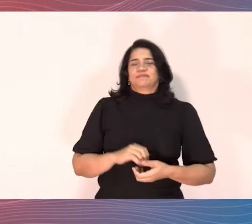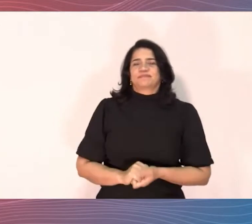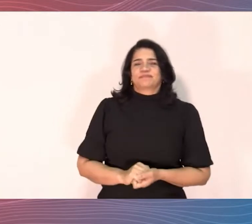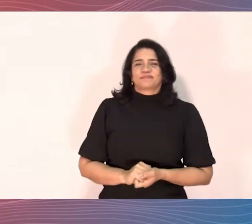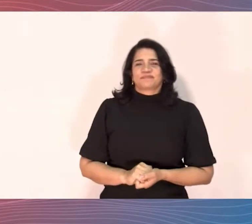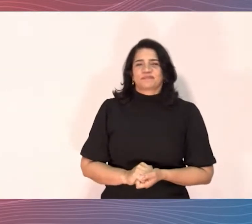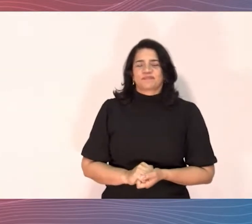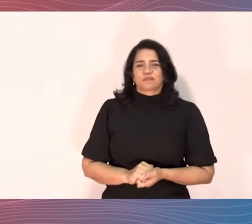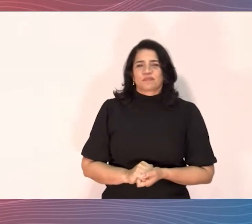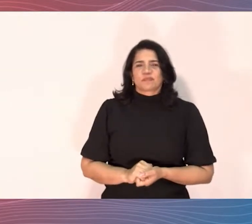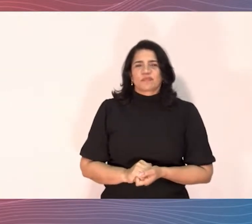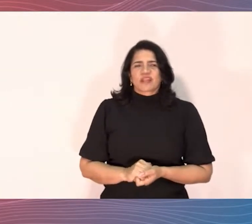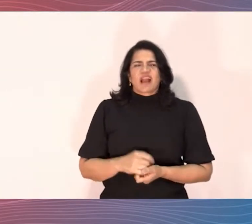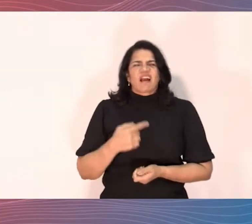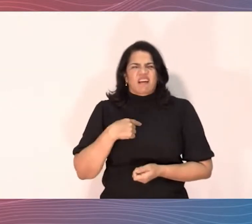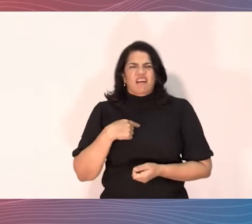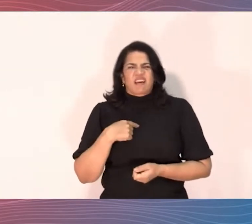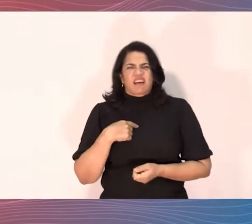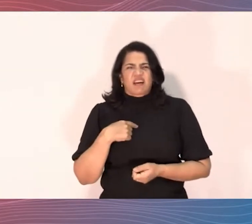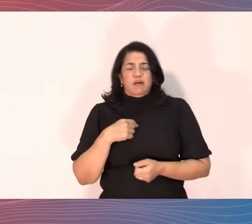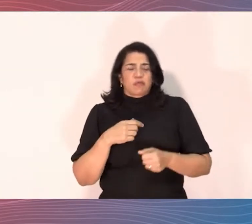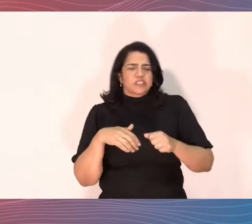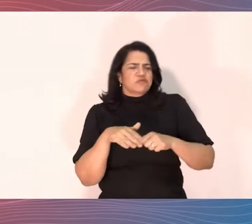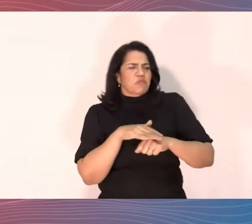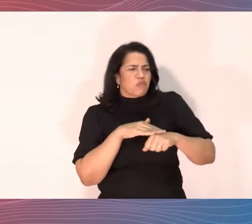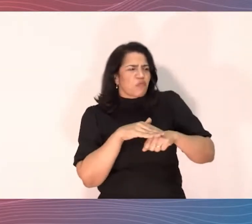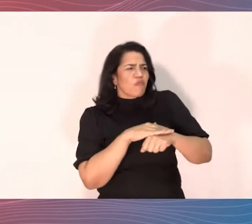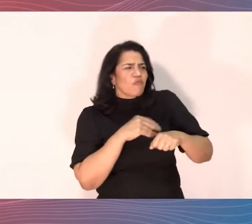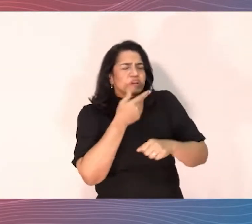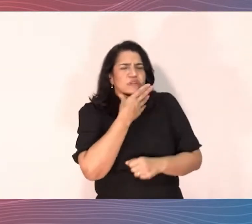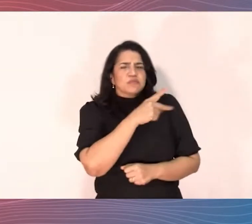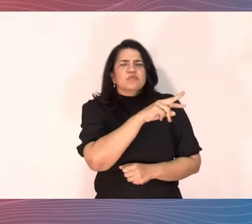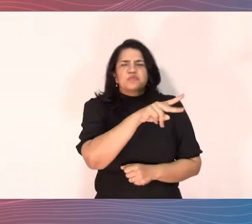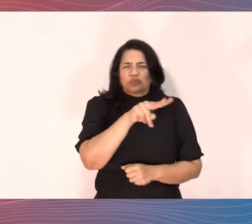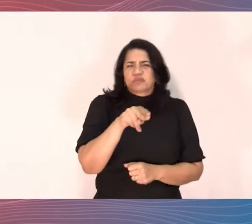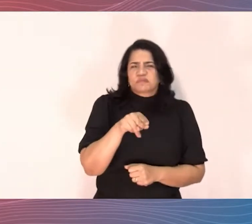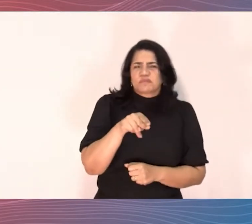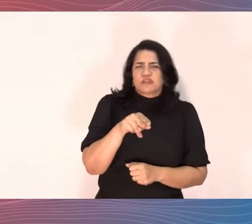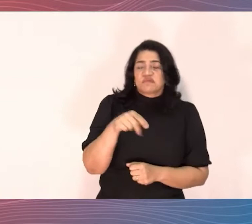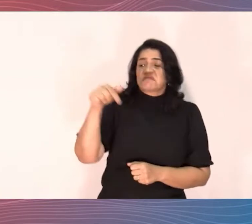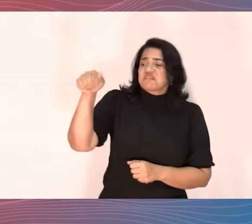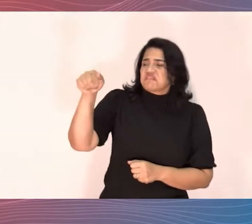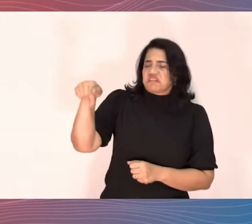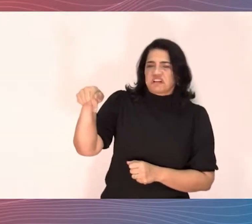E eu falei, comentei com os irmãos, quando eu vi esse mundaréu de exército aqui, irmãos,